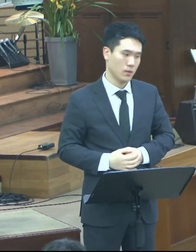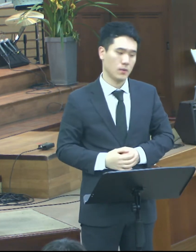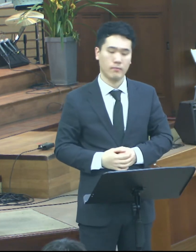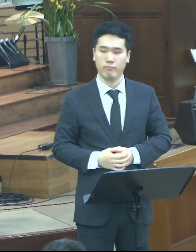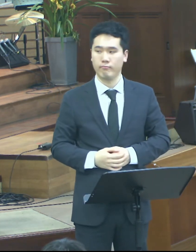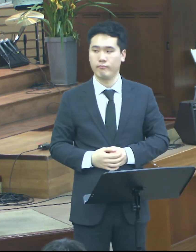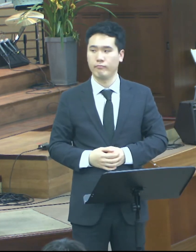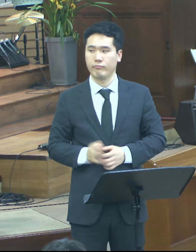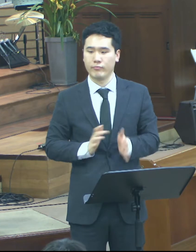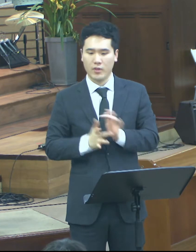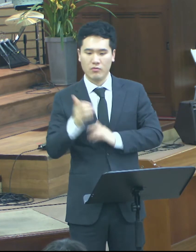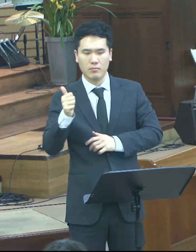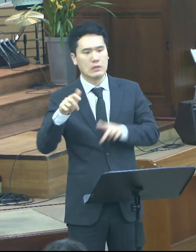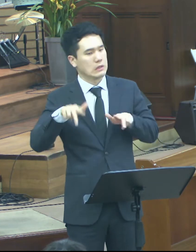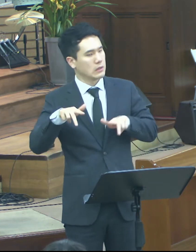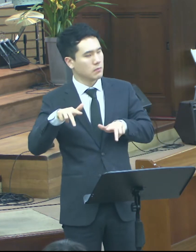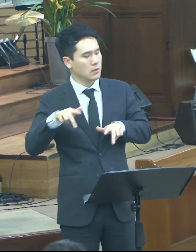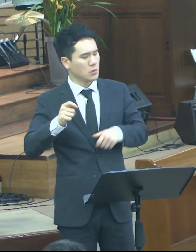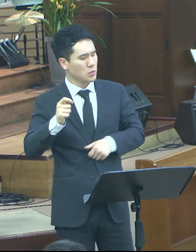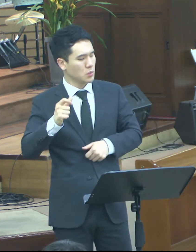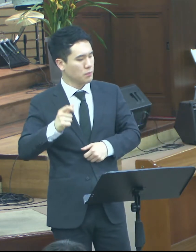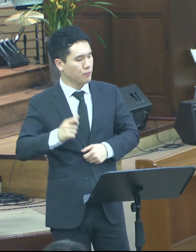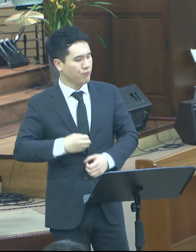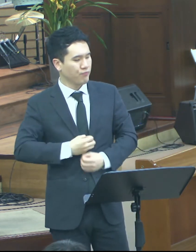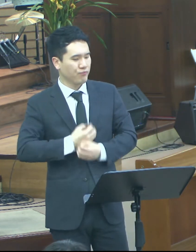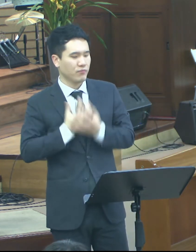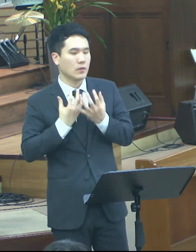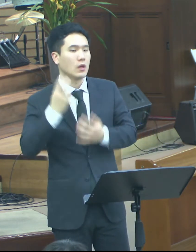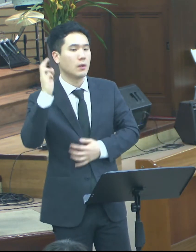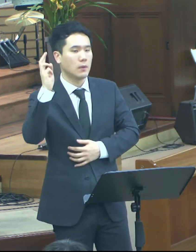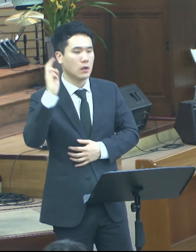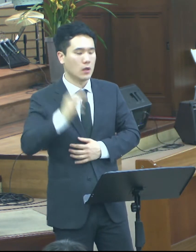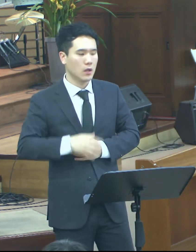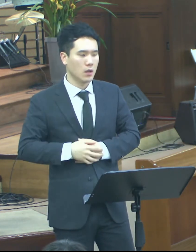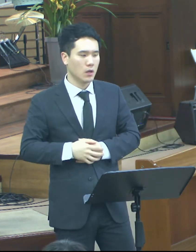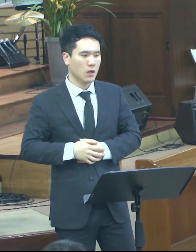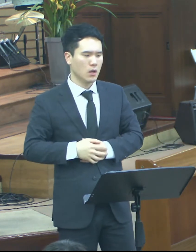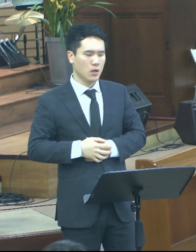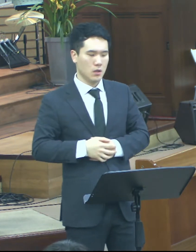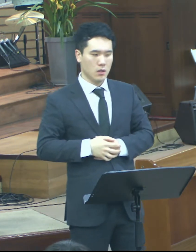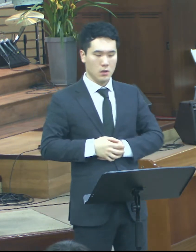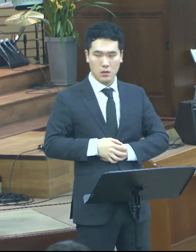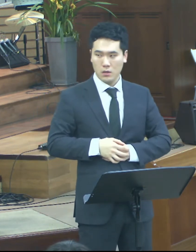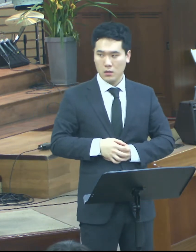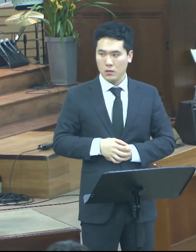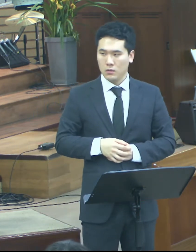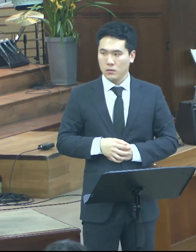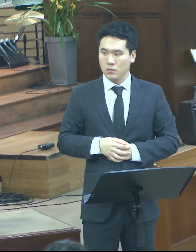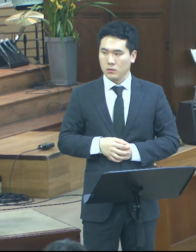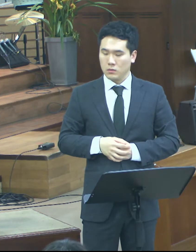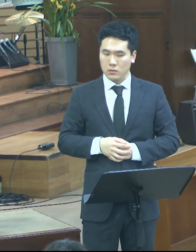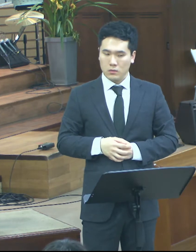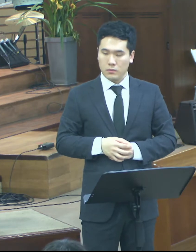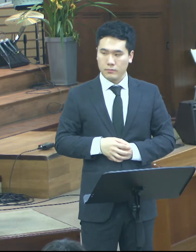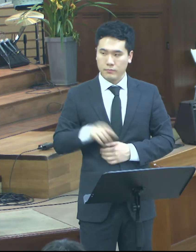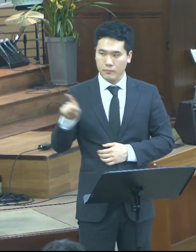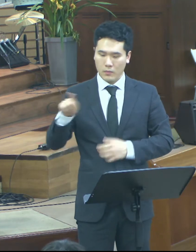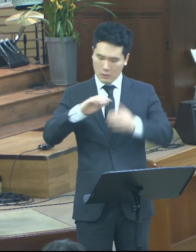예수님이 굉장히 화가 나셨죠. 굉장히 다양한 관점에서 꾸짖었어요. 이걸 보면은 그냥 왜